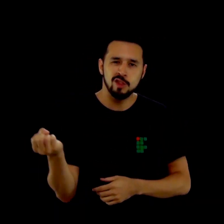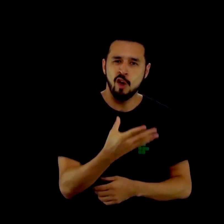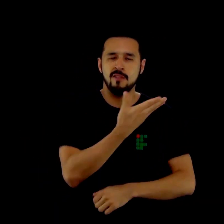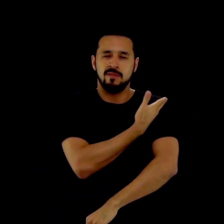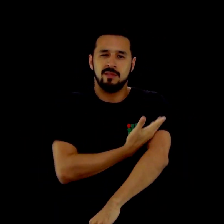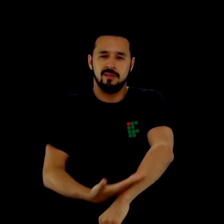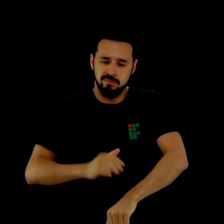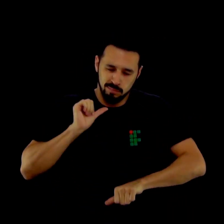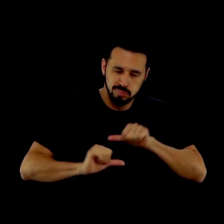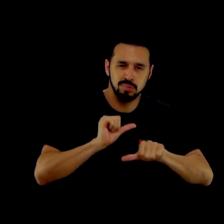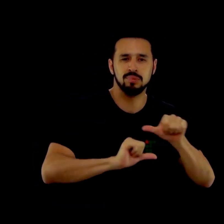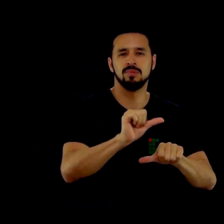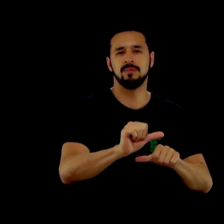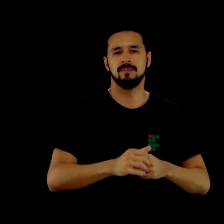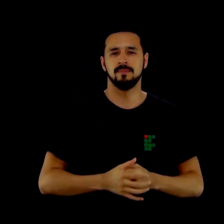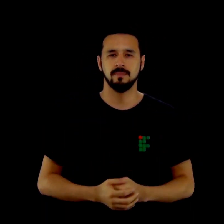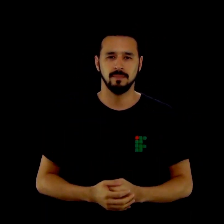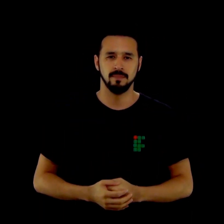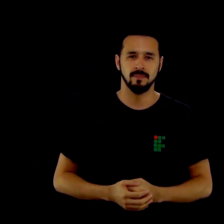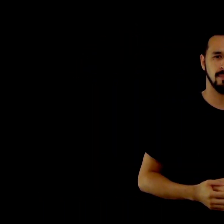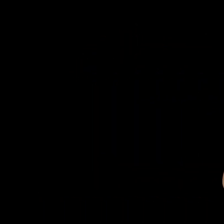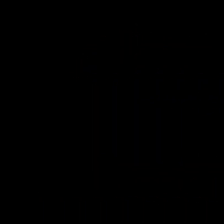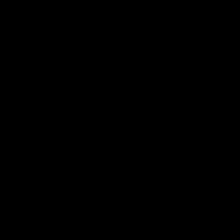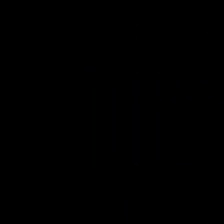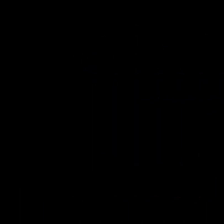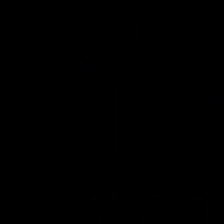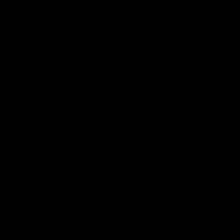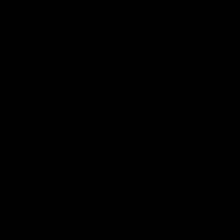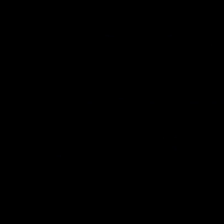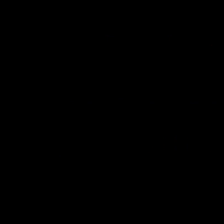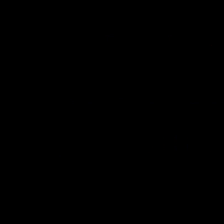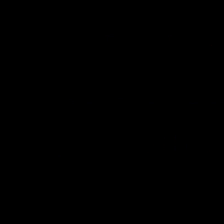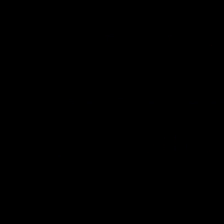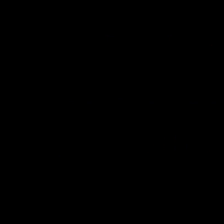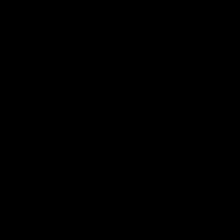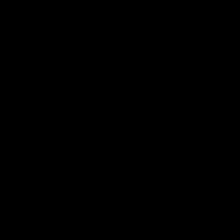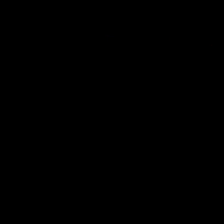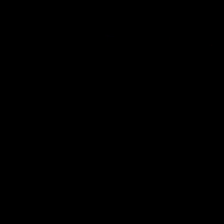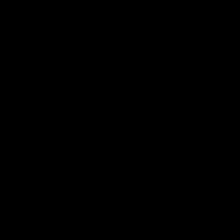hereditárias do organismo e pela formação de hábitos.